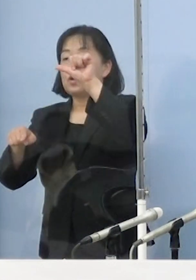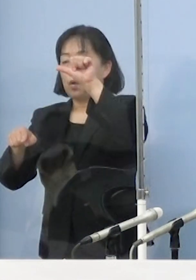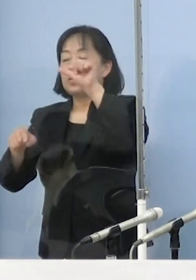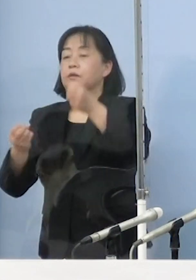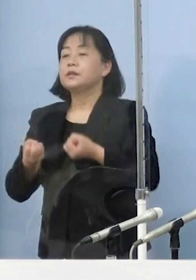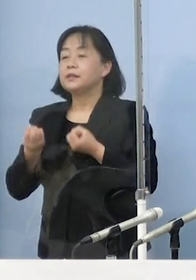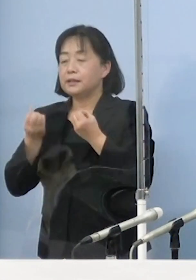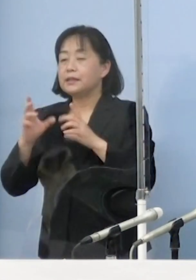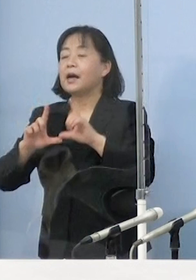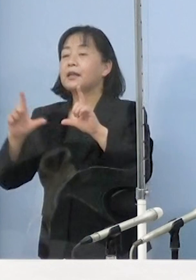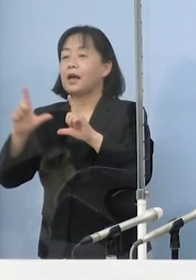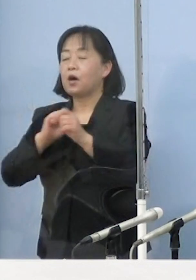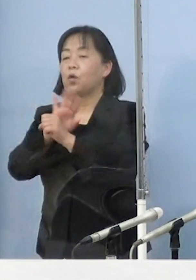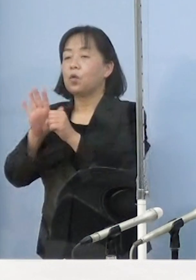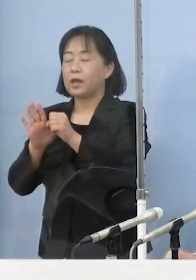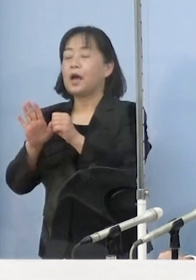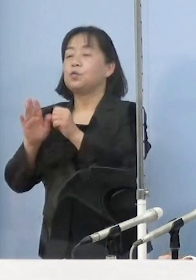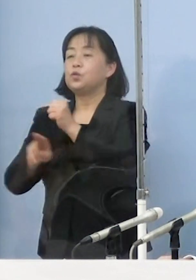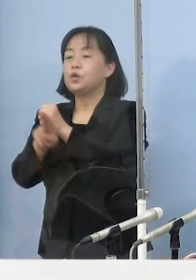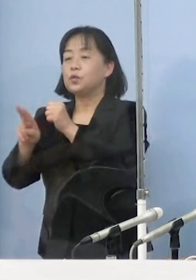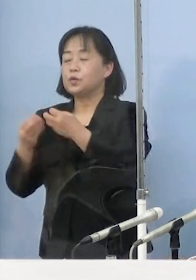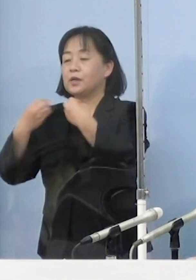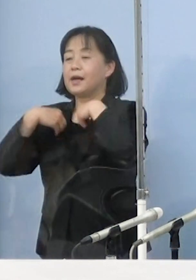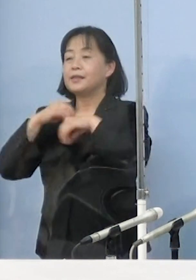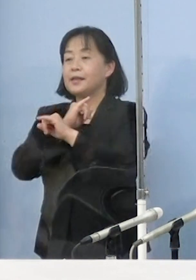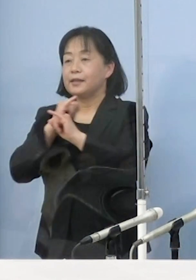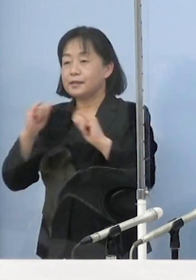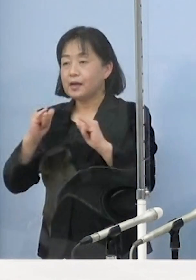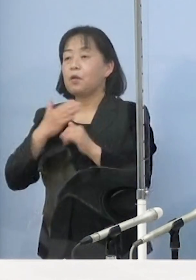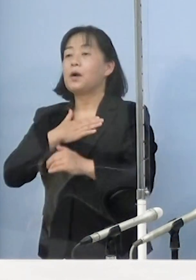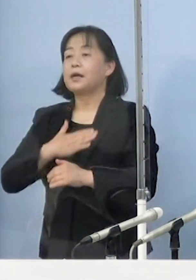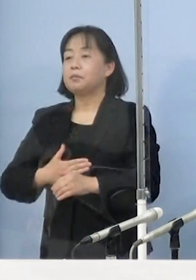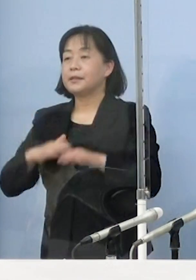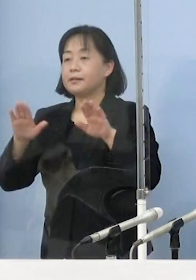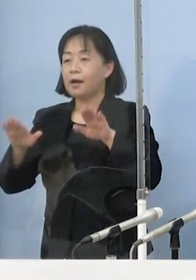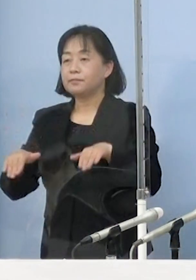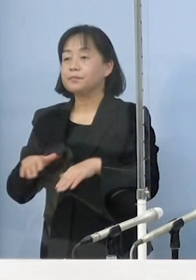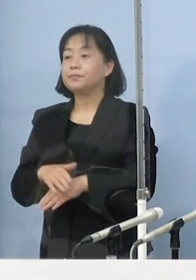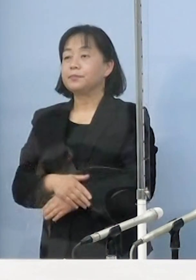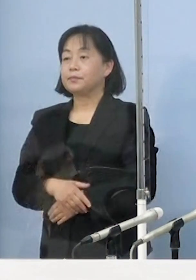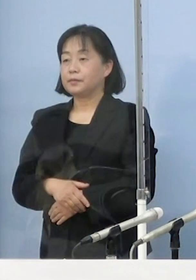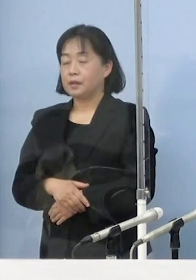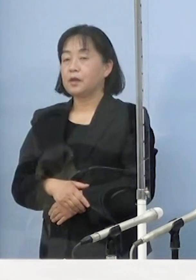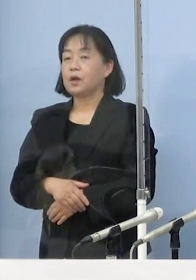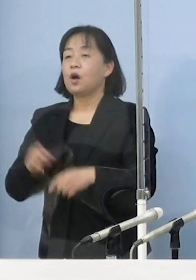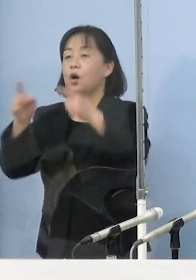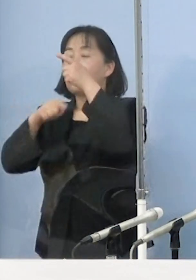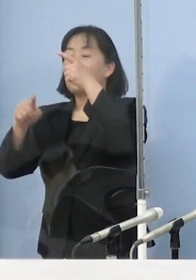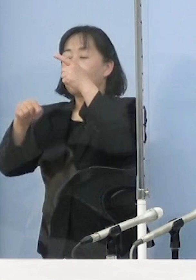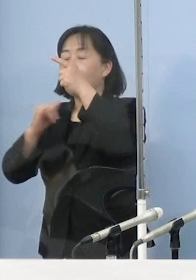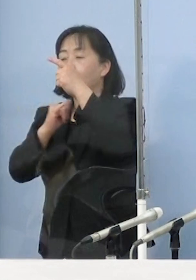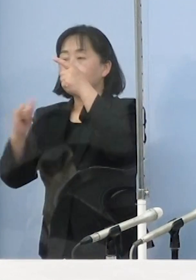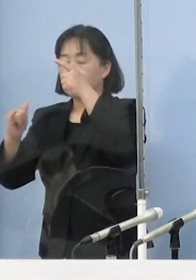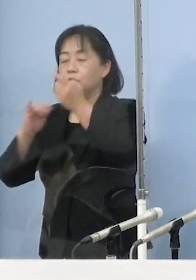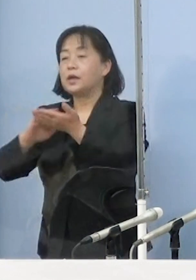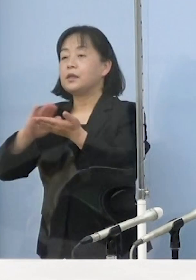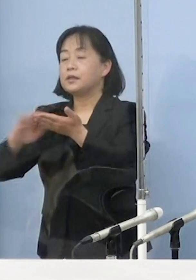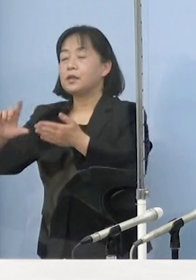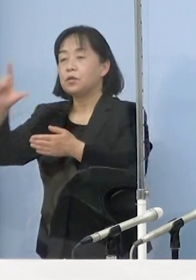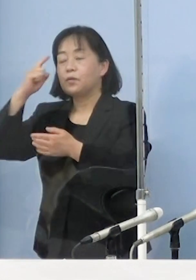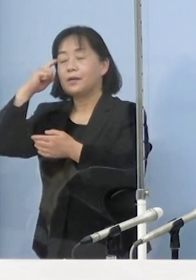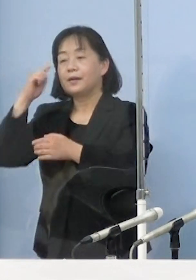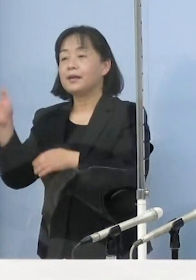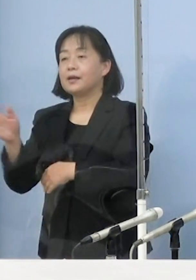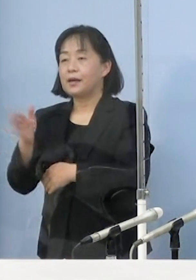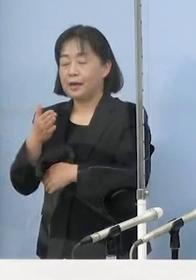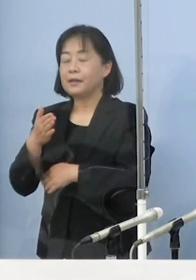新型コロナウイルス感染者発生が確認をされました。公衆衛生上の観点からお住まい